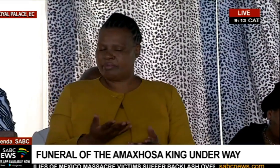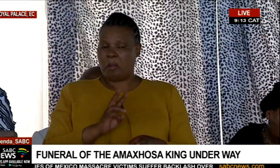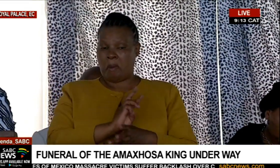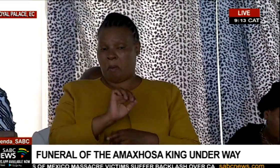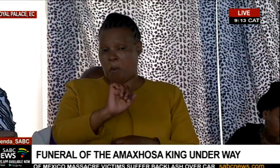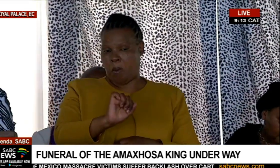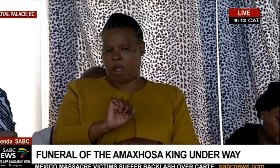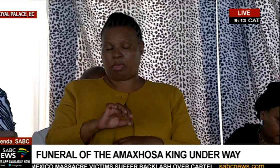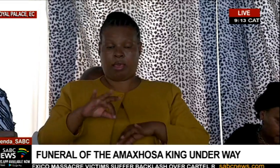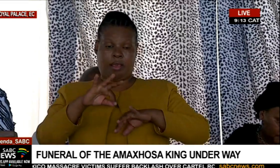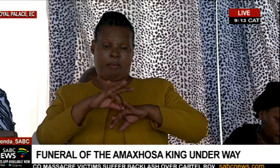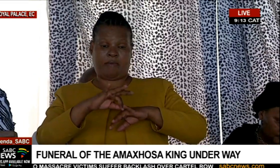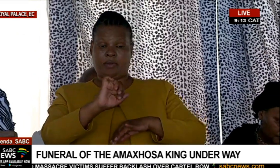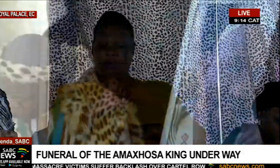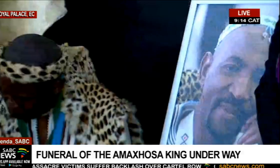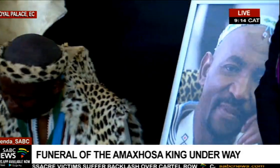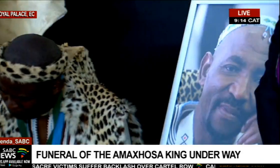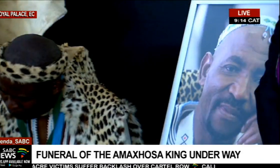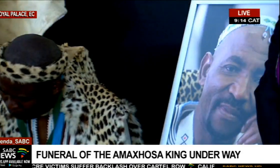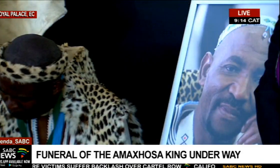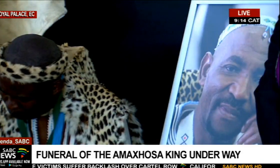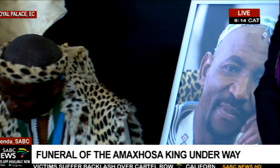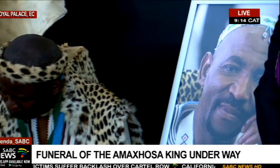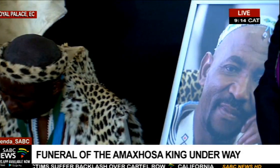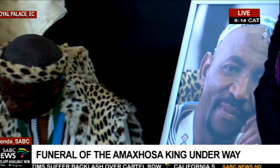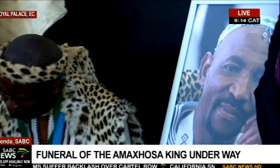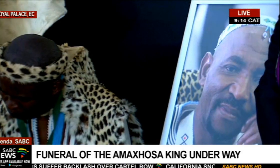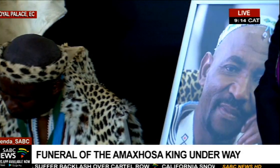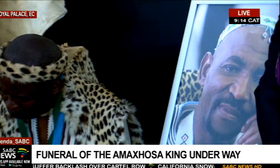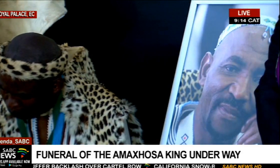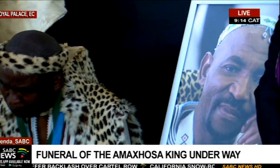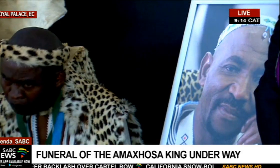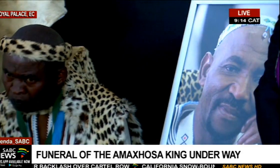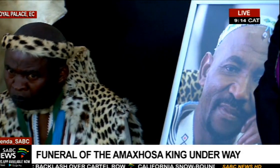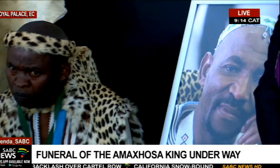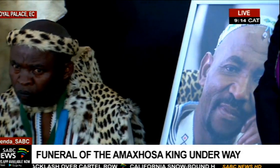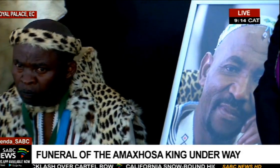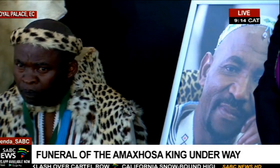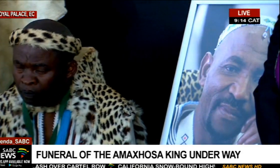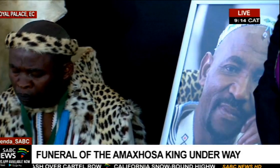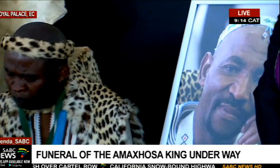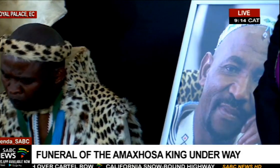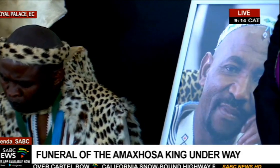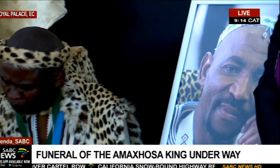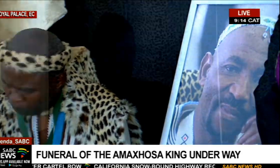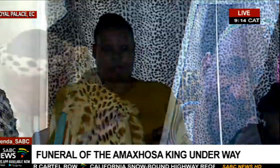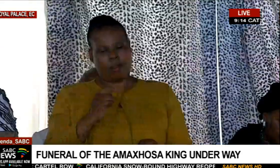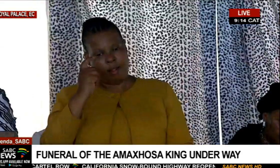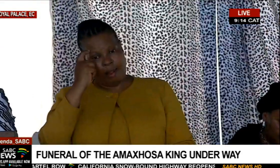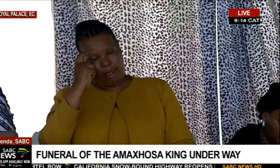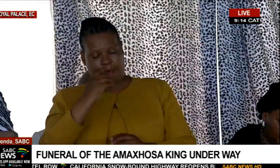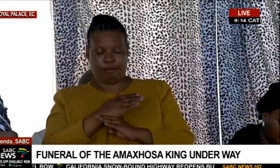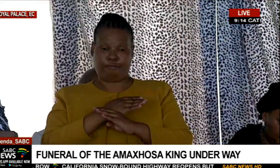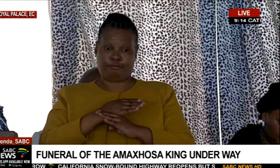akhe, odatomncinci nomalume, abantwana bakowabo nabantwana bakhe. Lala